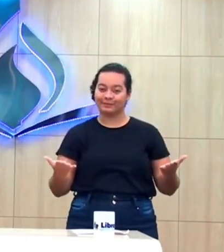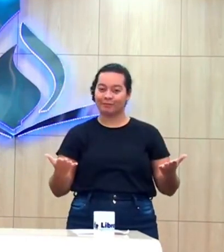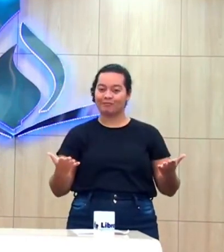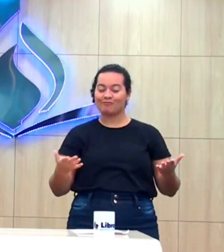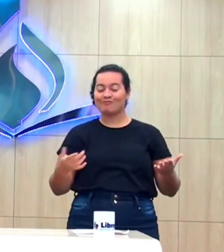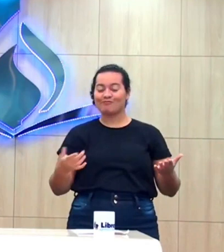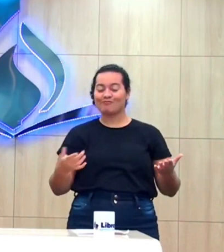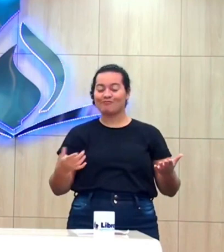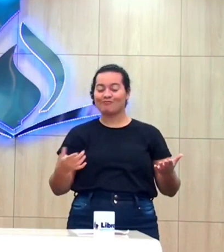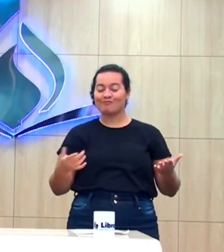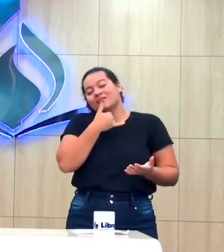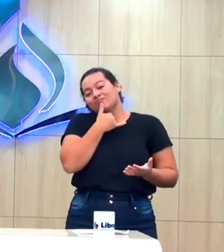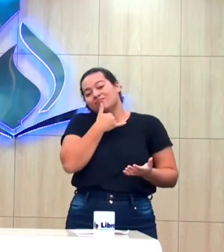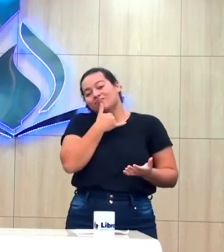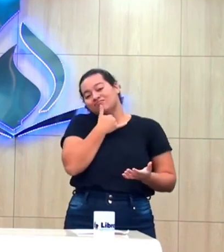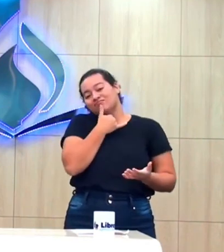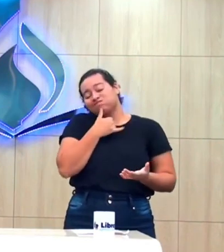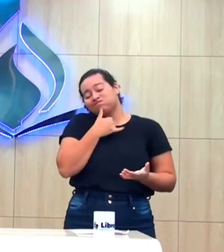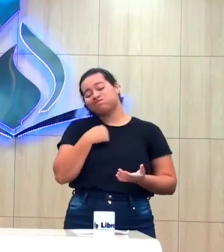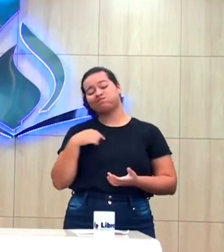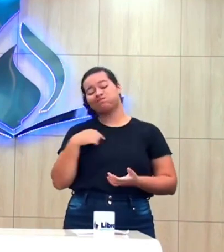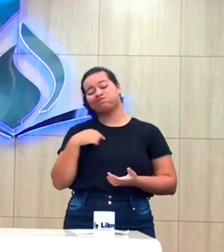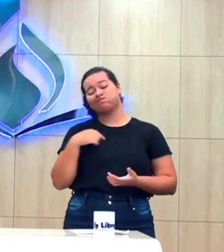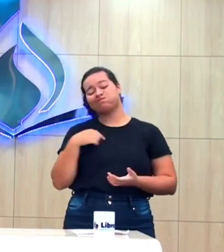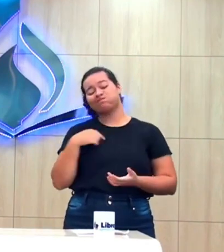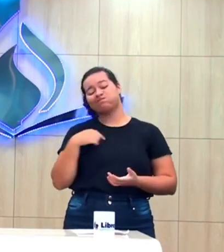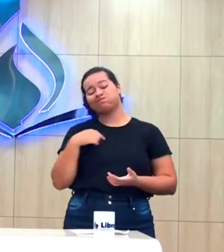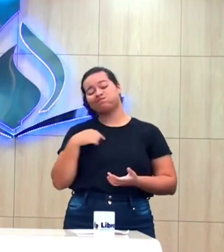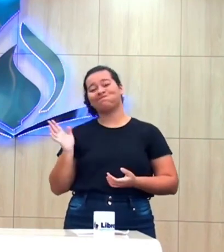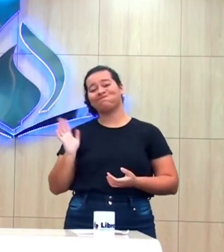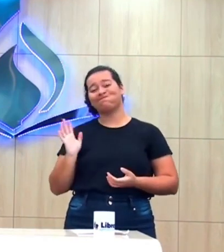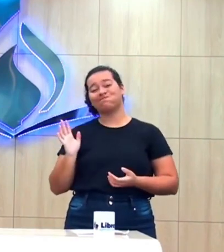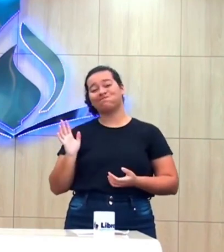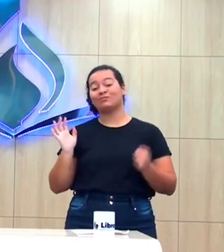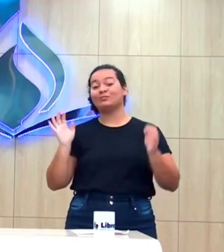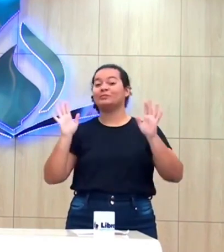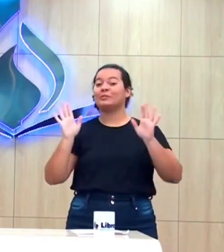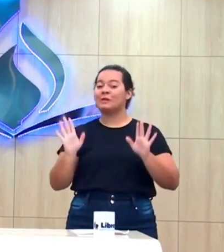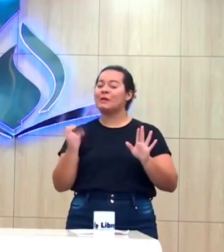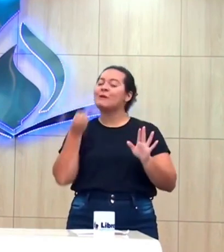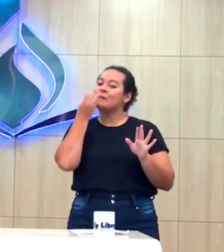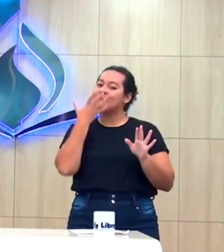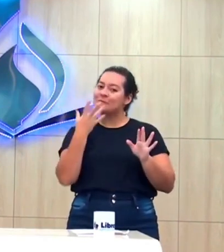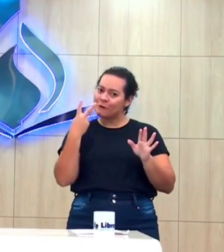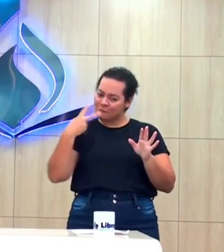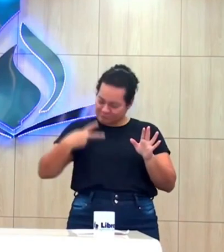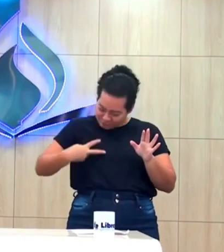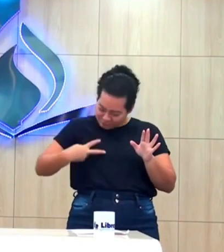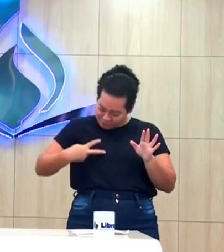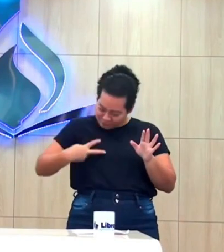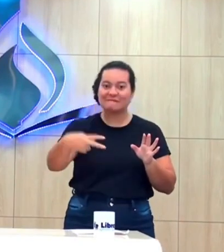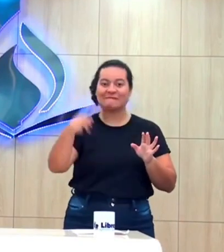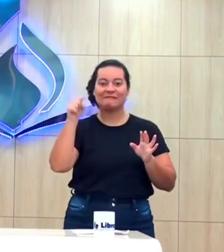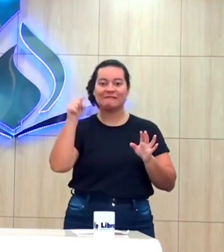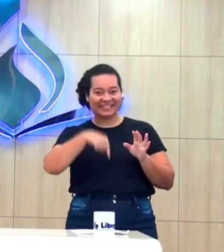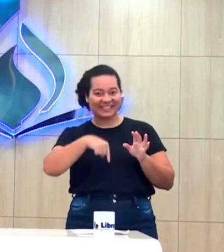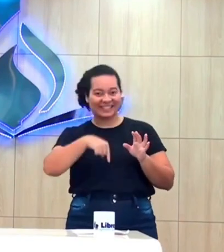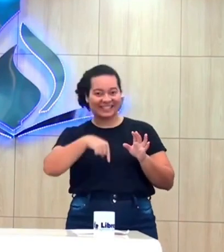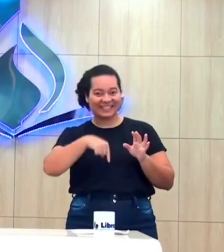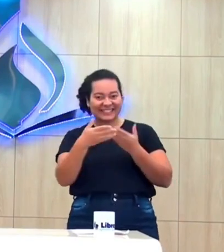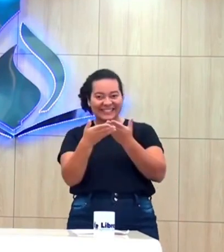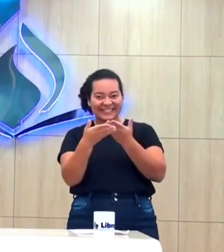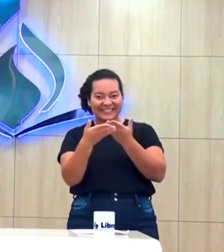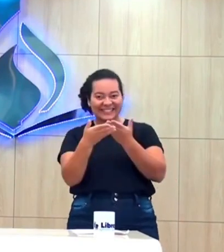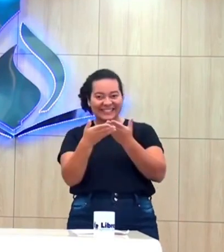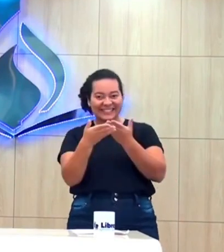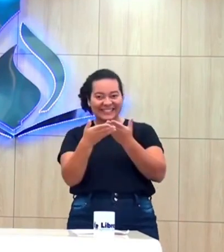um pouco triste porque eu estou indo embora, mas foi muito bom estar essas 2 semanas com vocês. Agradeço a Deus por